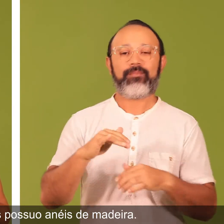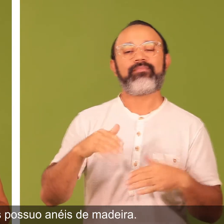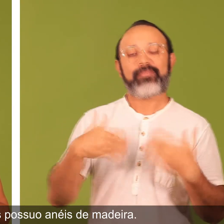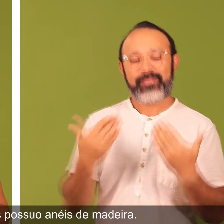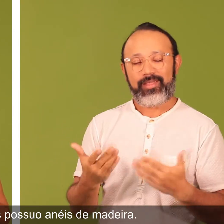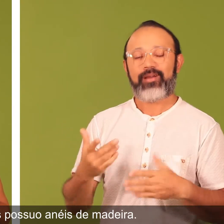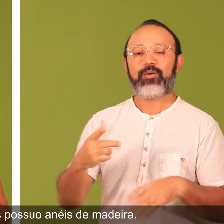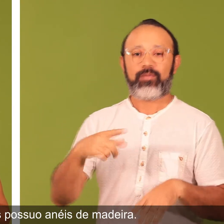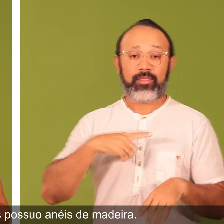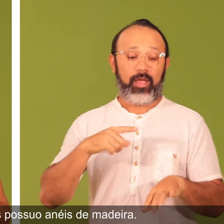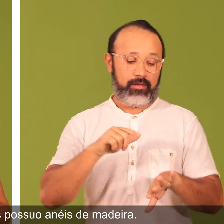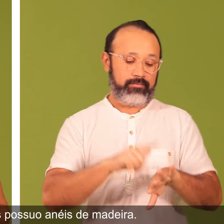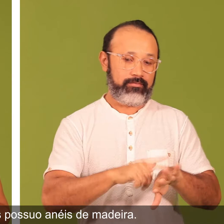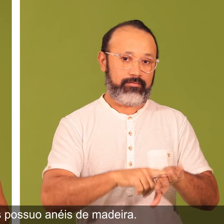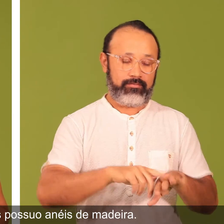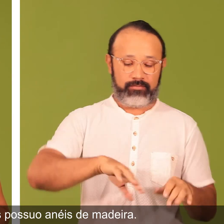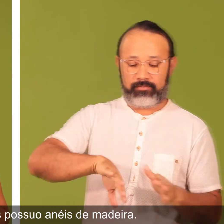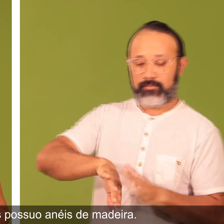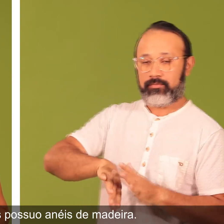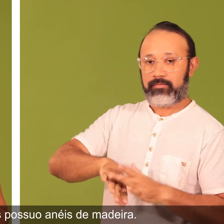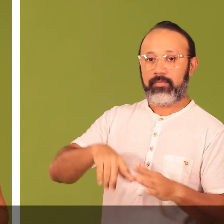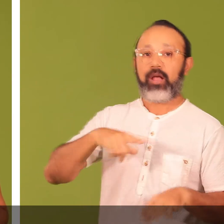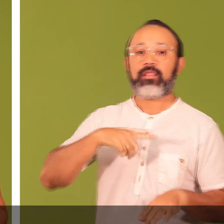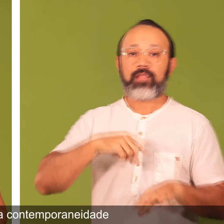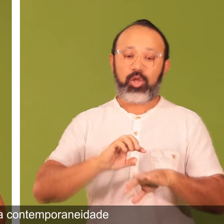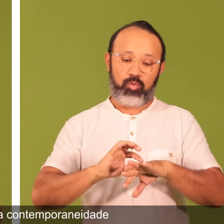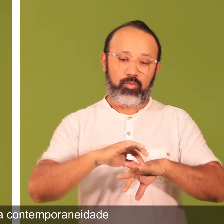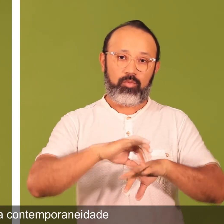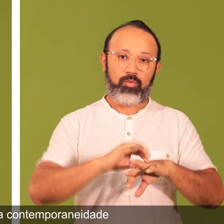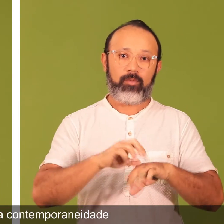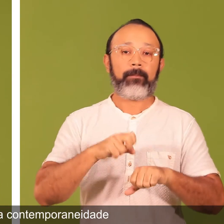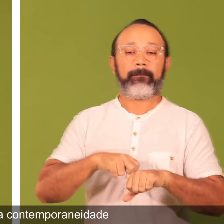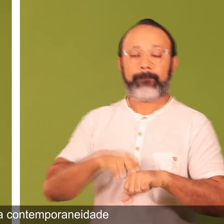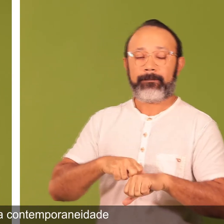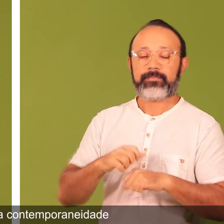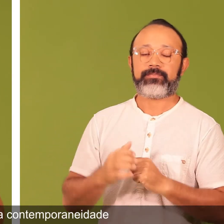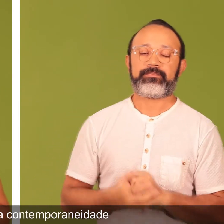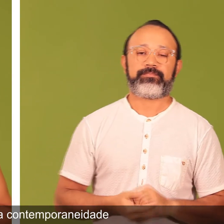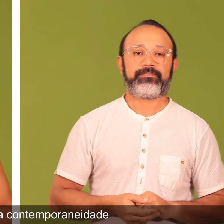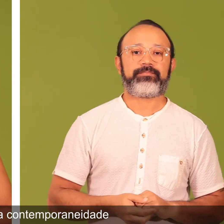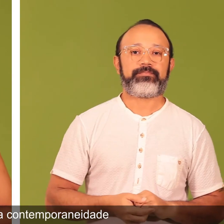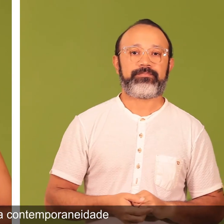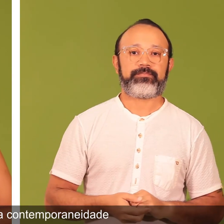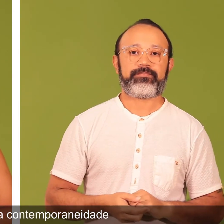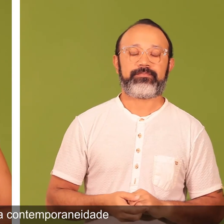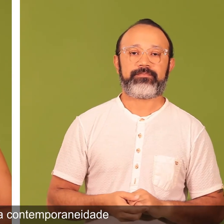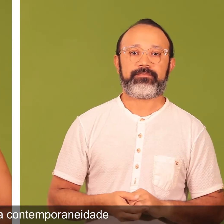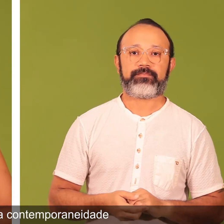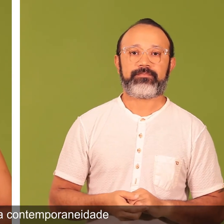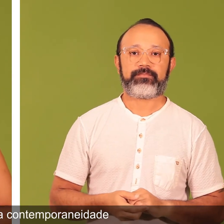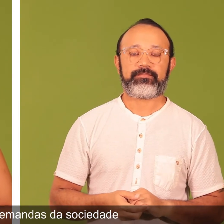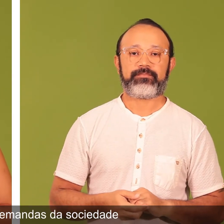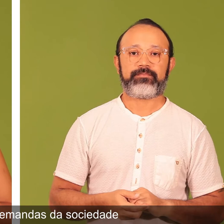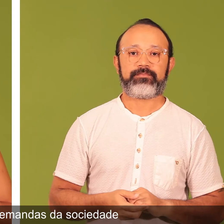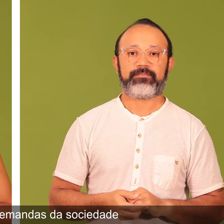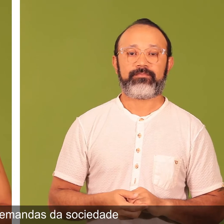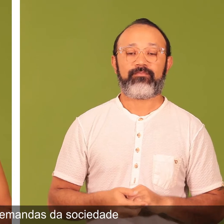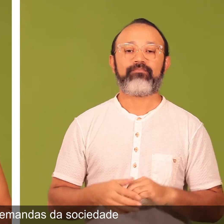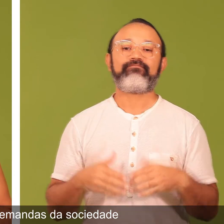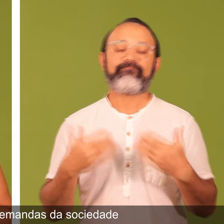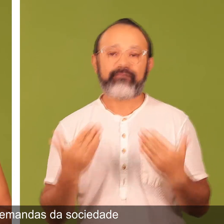dedos anelares poço anéis de madeira é bom pensar a contemporaneidade